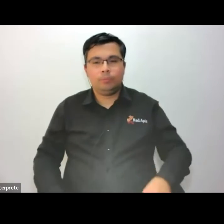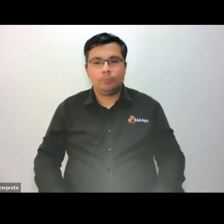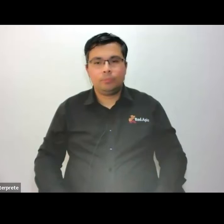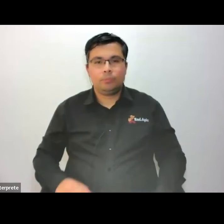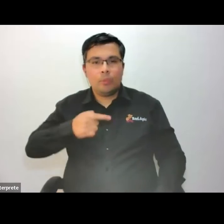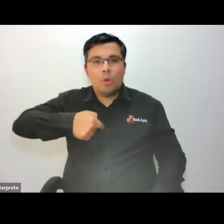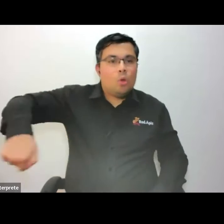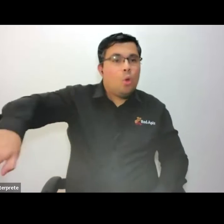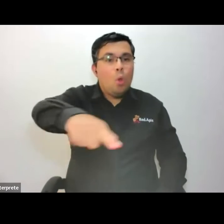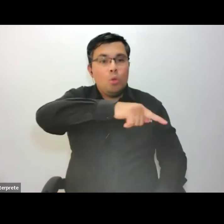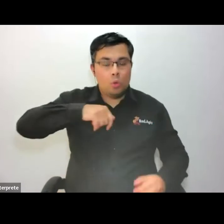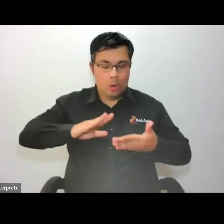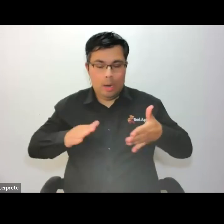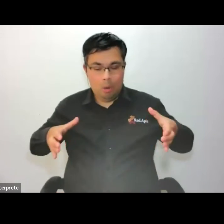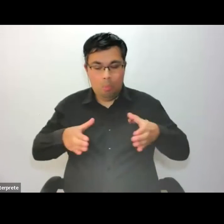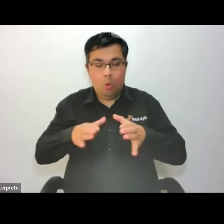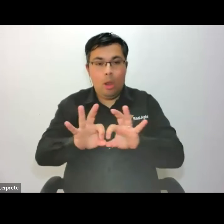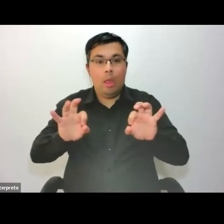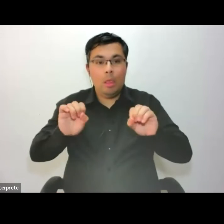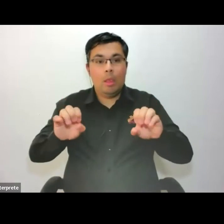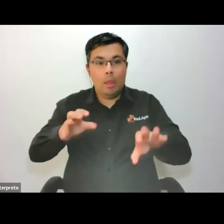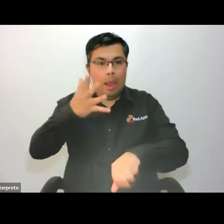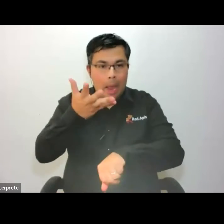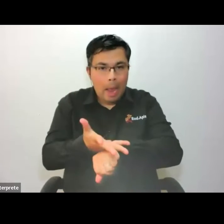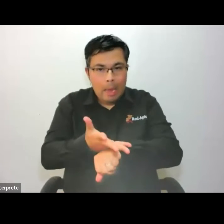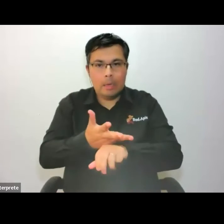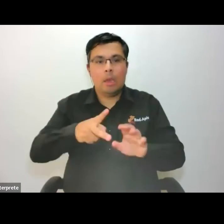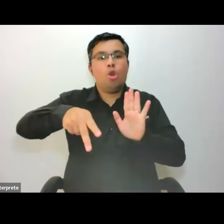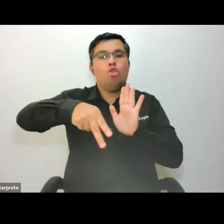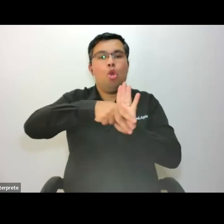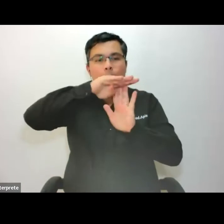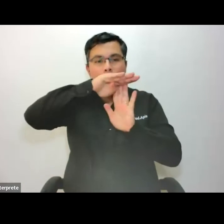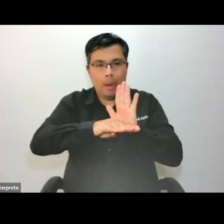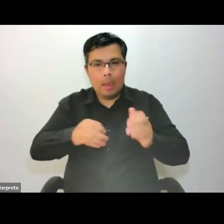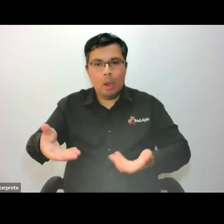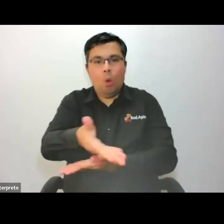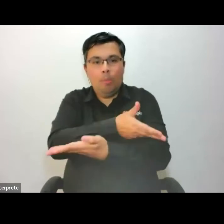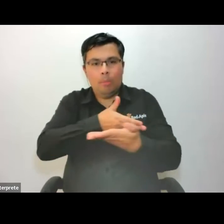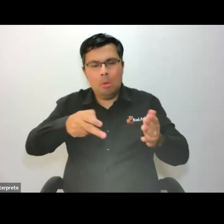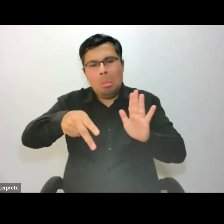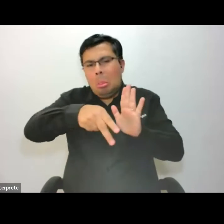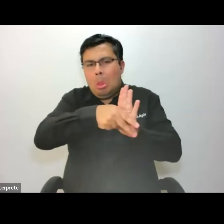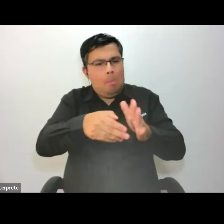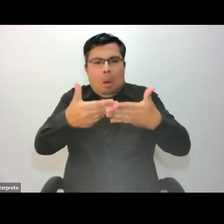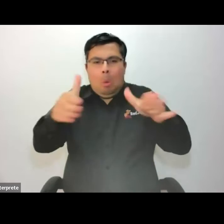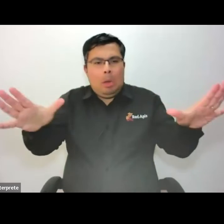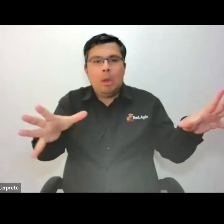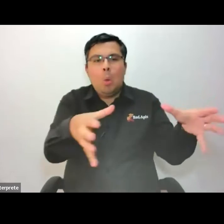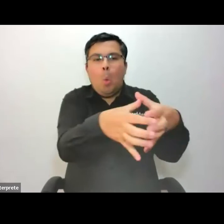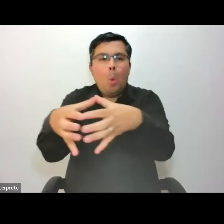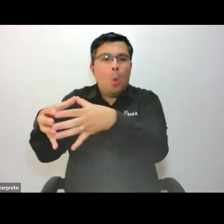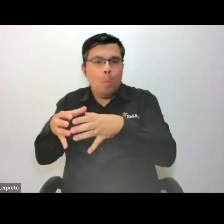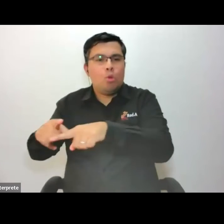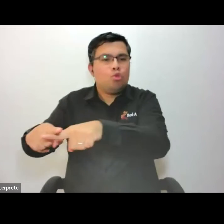nosotros como en las comunidades educativas tenemos normas, ¿no? Normas de convivencia, que son las normas como en cualquier grupo social en la cual un grupo